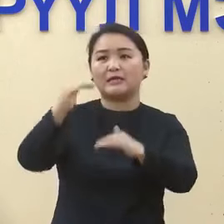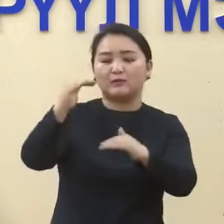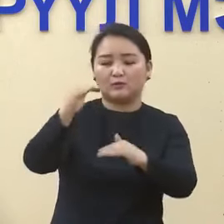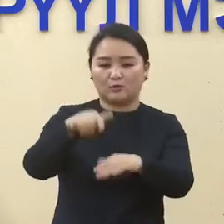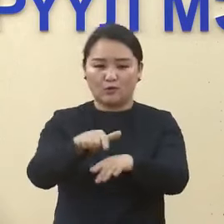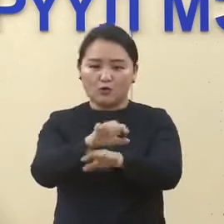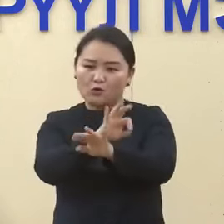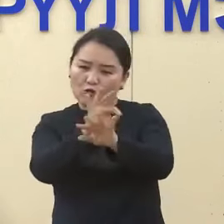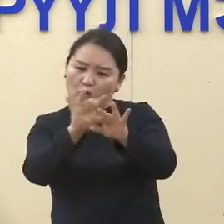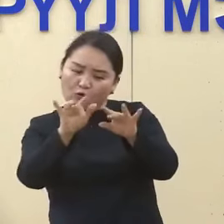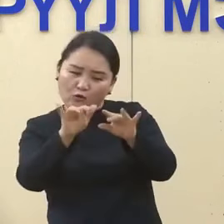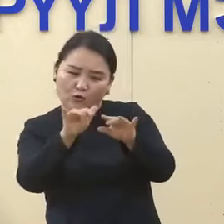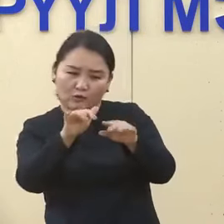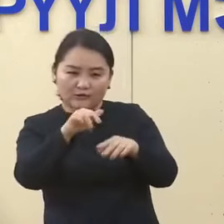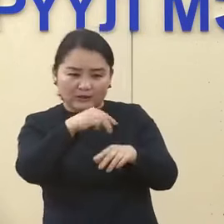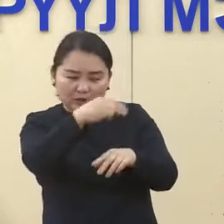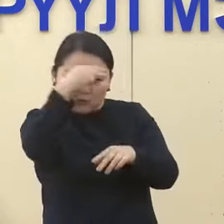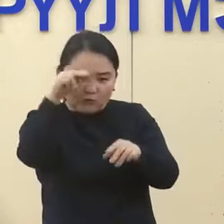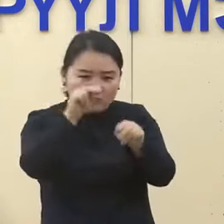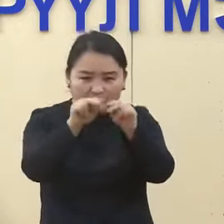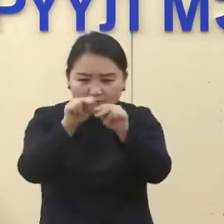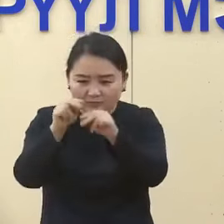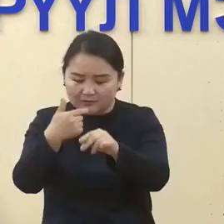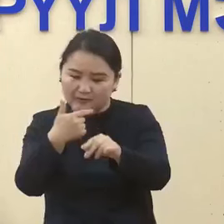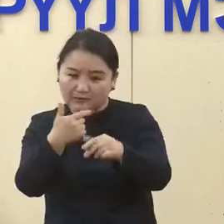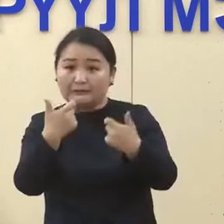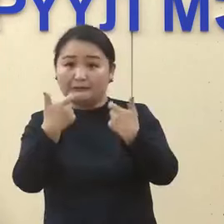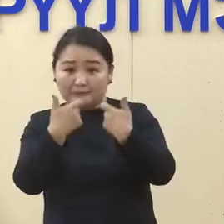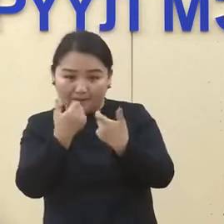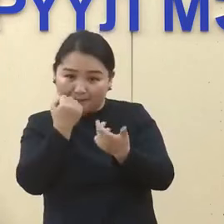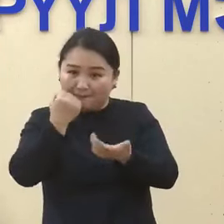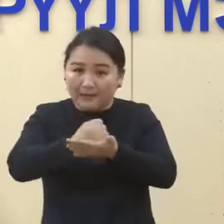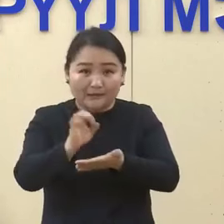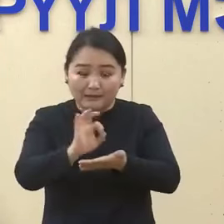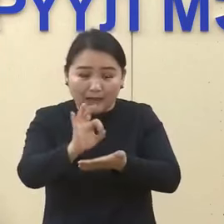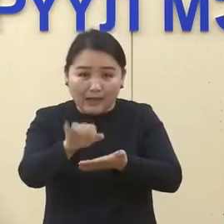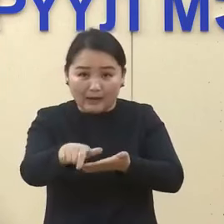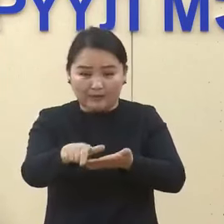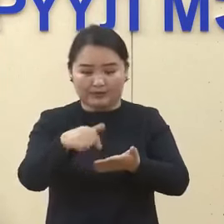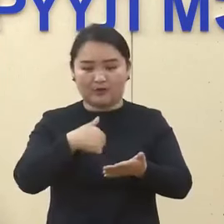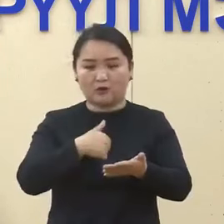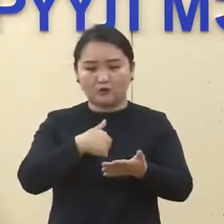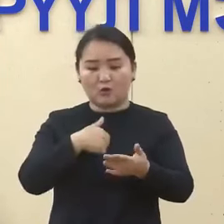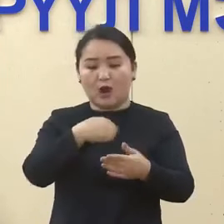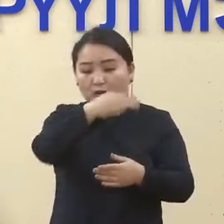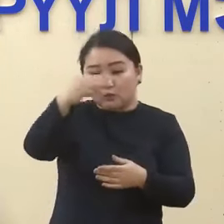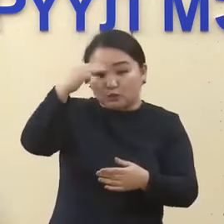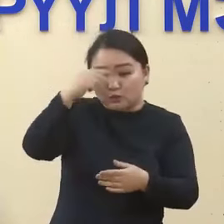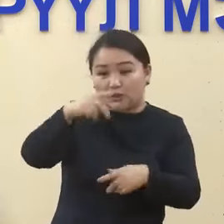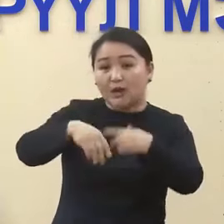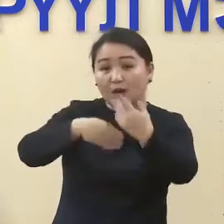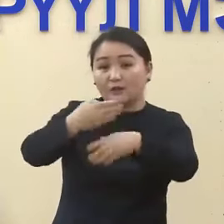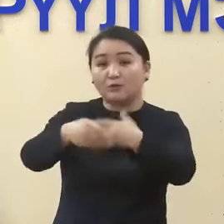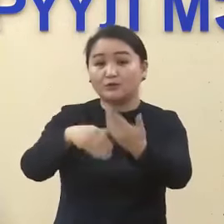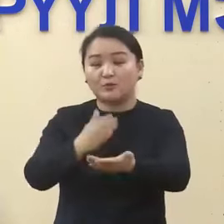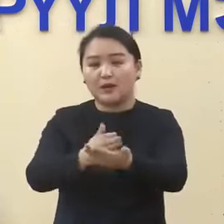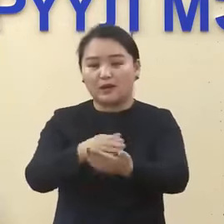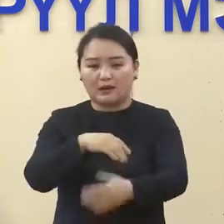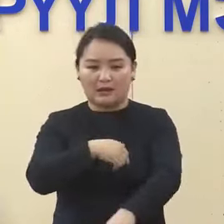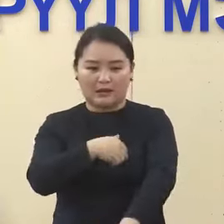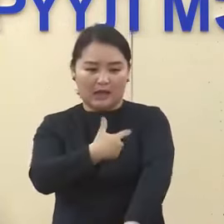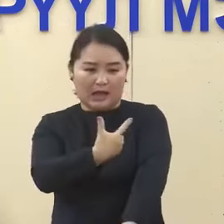хурдтай явагдаж байгаа. Одоогоор вакцин эм албан ёсоор гараагүй байгаа үед халдвараас өрчлөн сэргийлэх